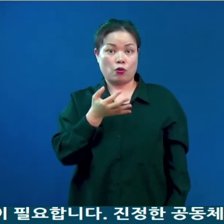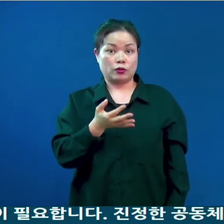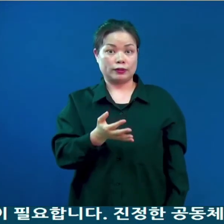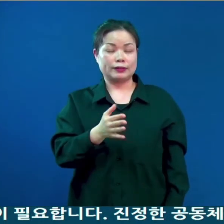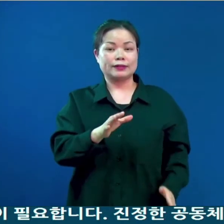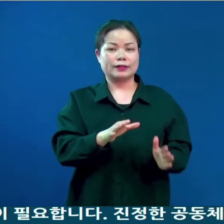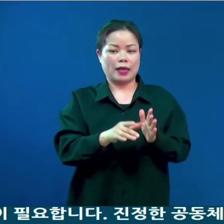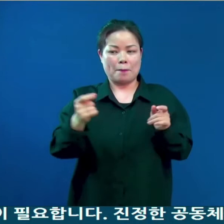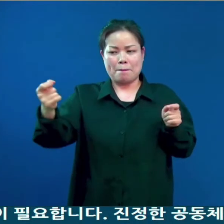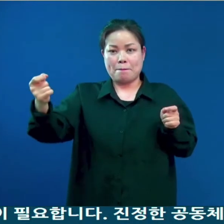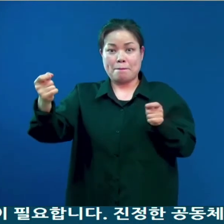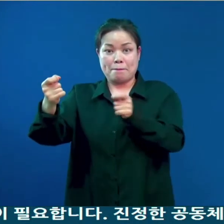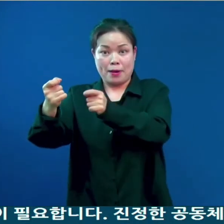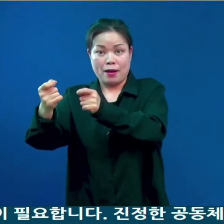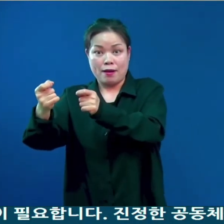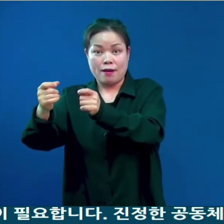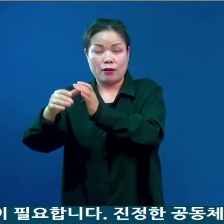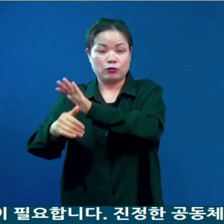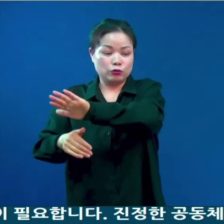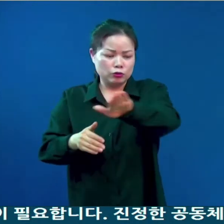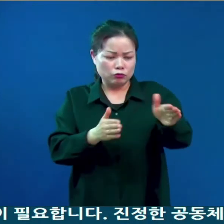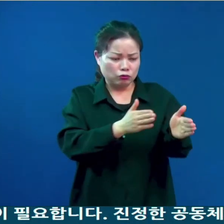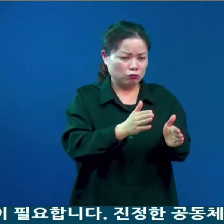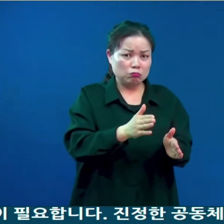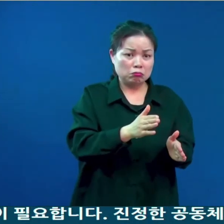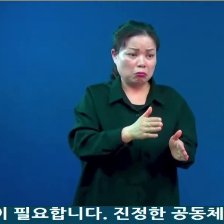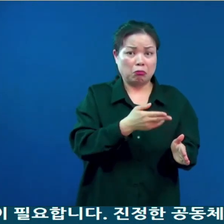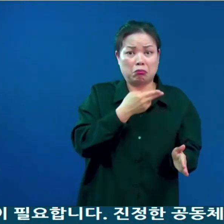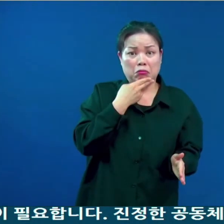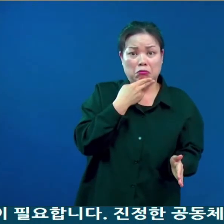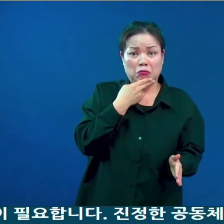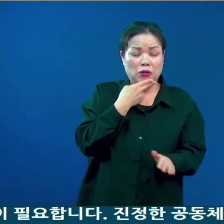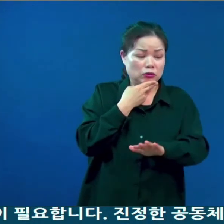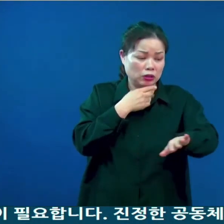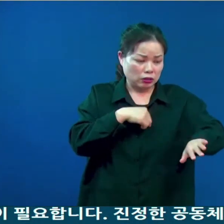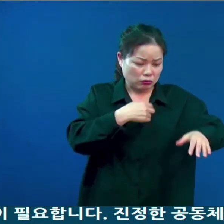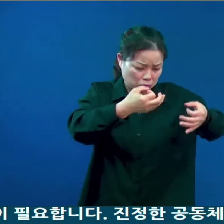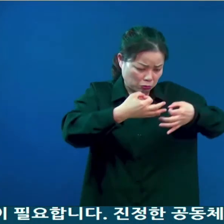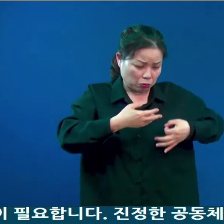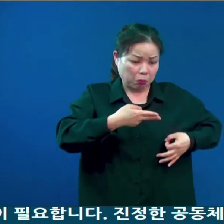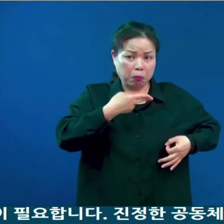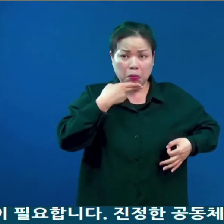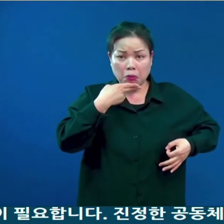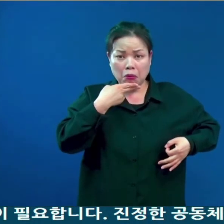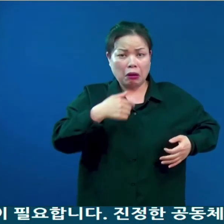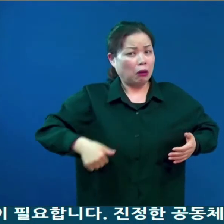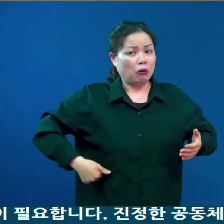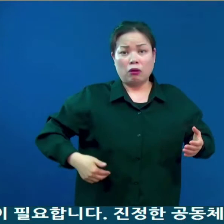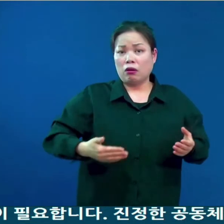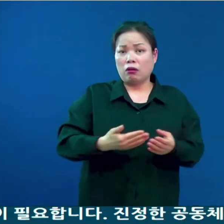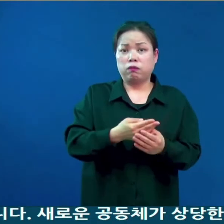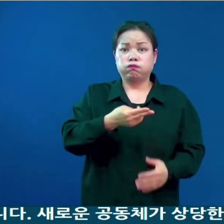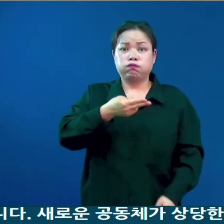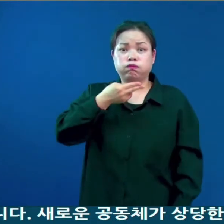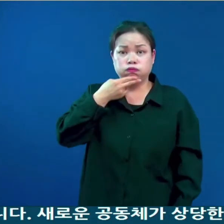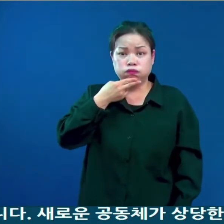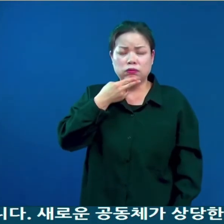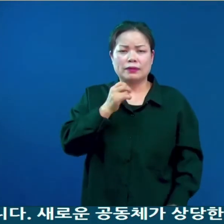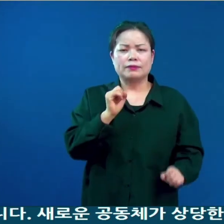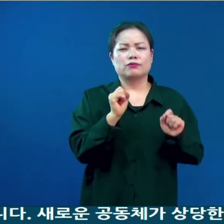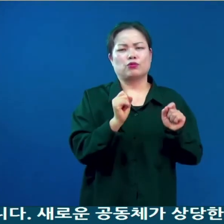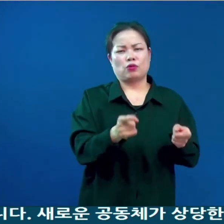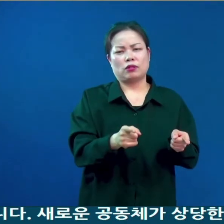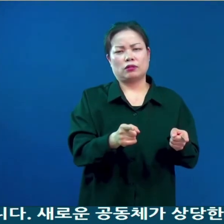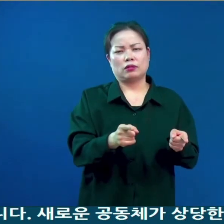그 때가 가까이 오고 있는데, 우리가 준비도 하지 않고 우리의 자신을 돌아보지도 않고 회개하지도 않는다면 이 기회를